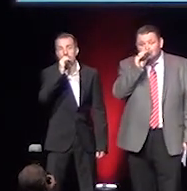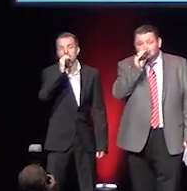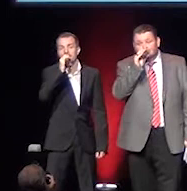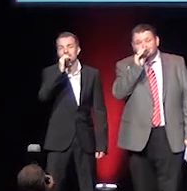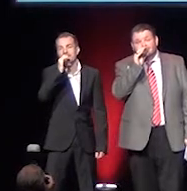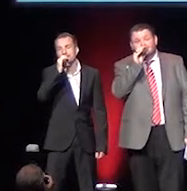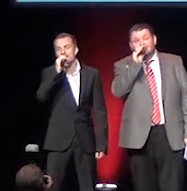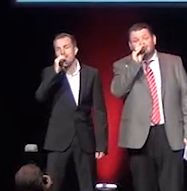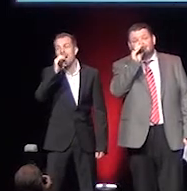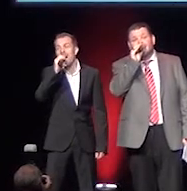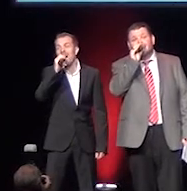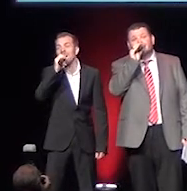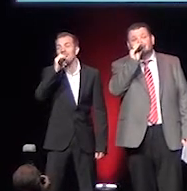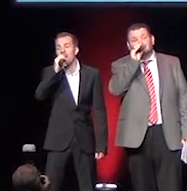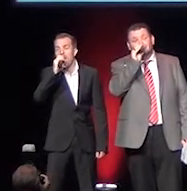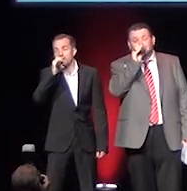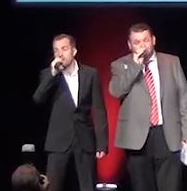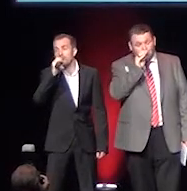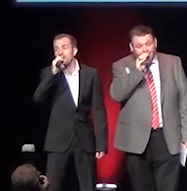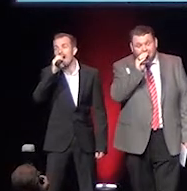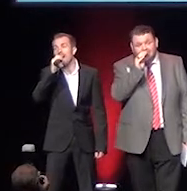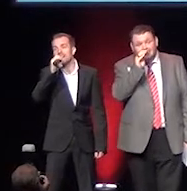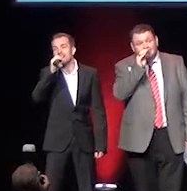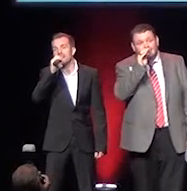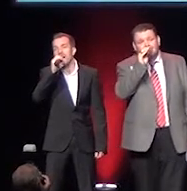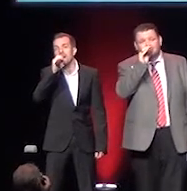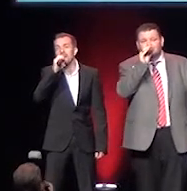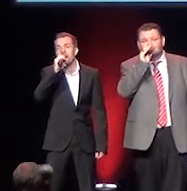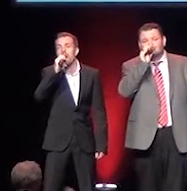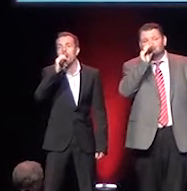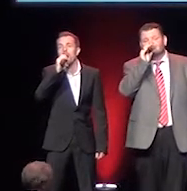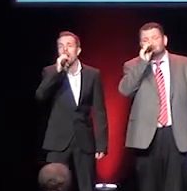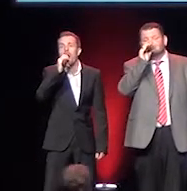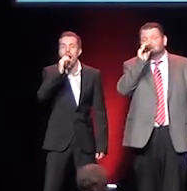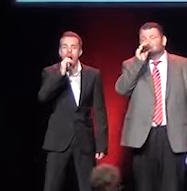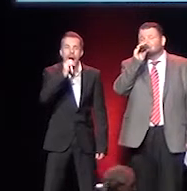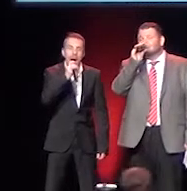Das Schönste, was man hat, schon all die lange